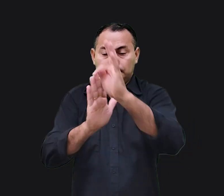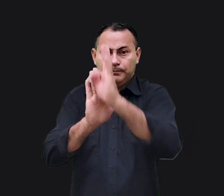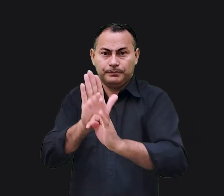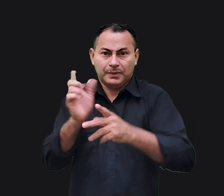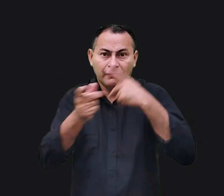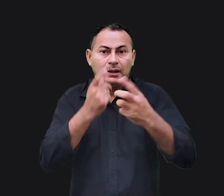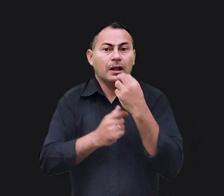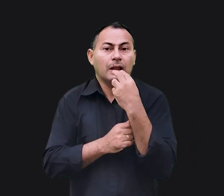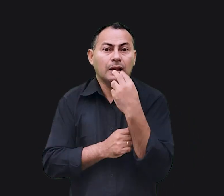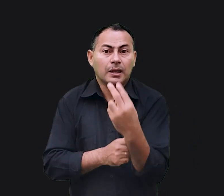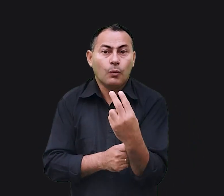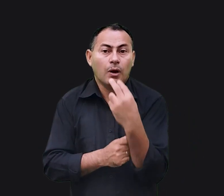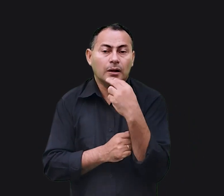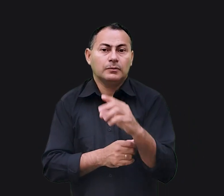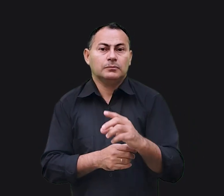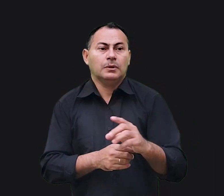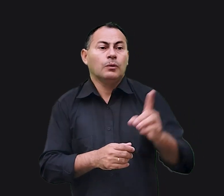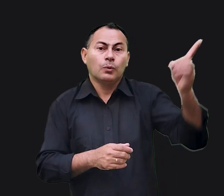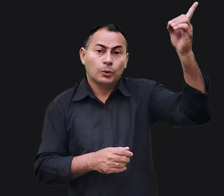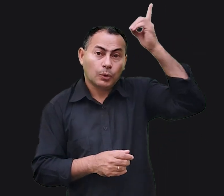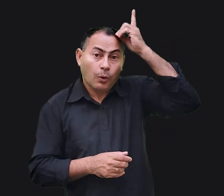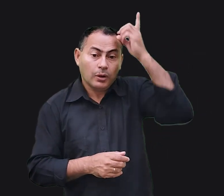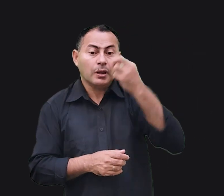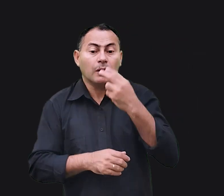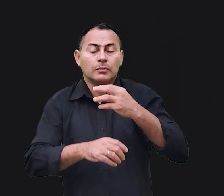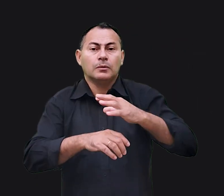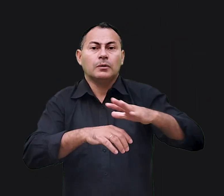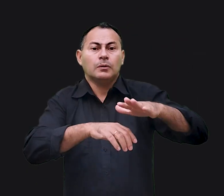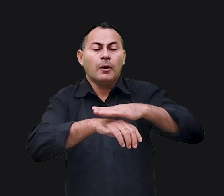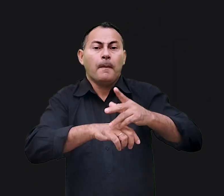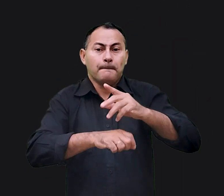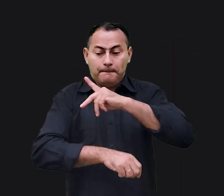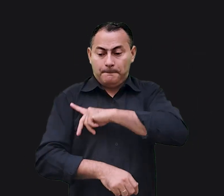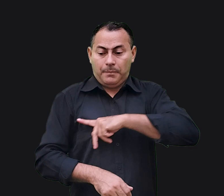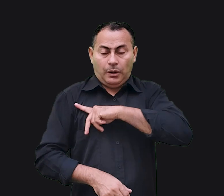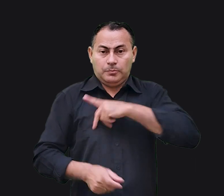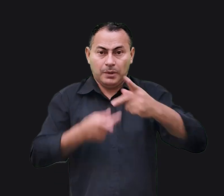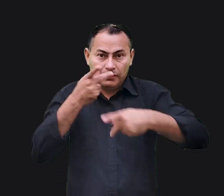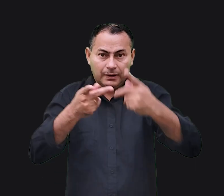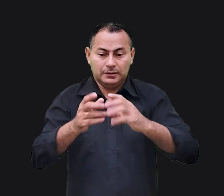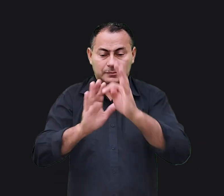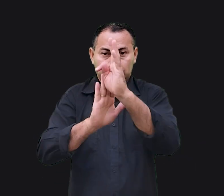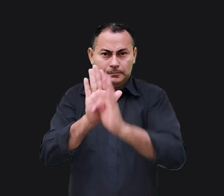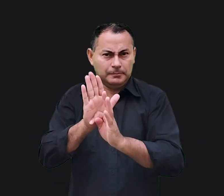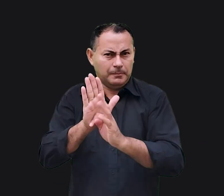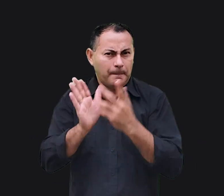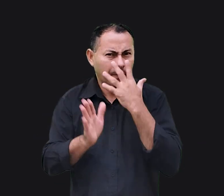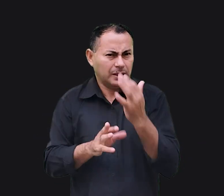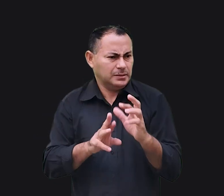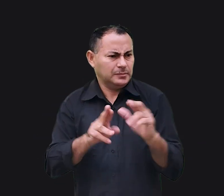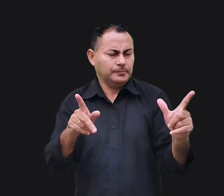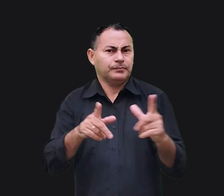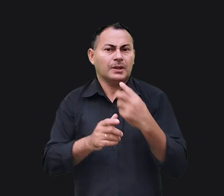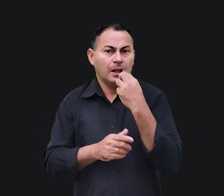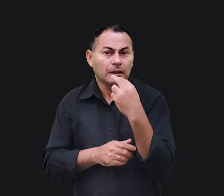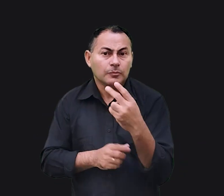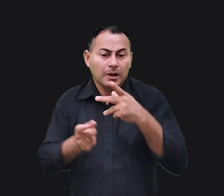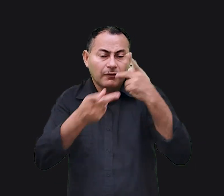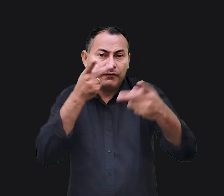fala sobre línguas. O dom de línguas sobre o qual Paulo fala nesse texto parece ser diferente das línguas faladas no